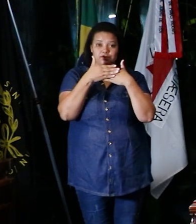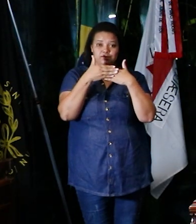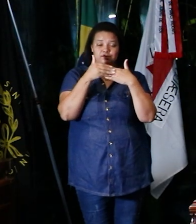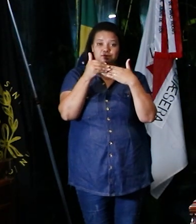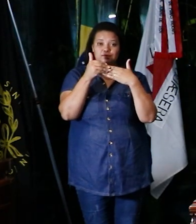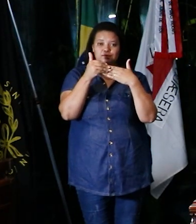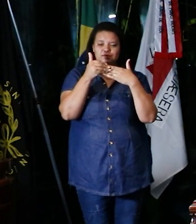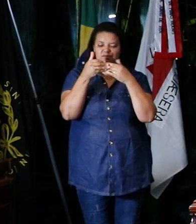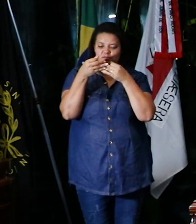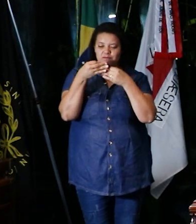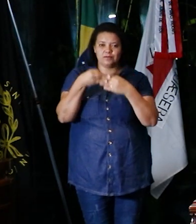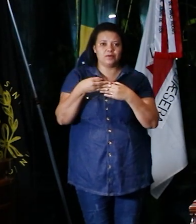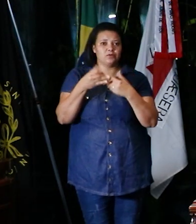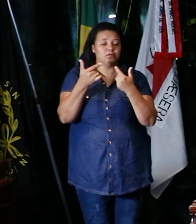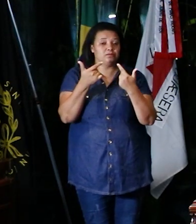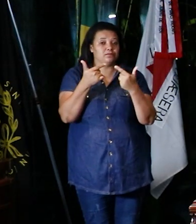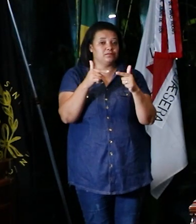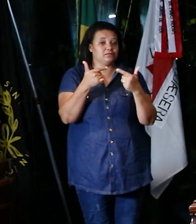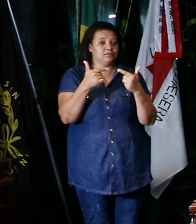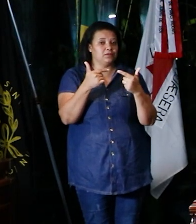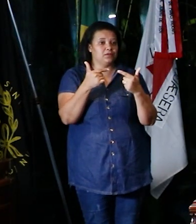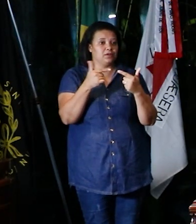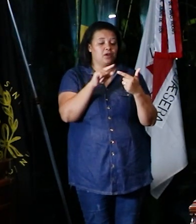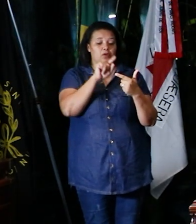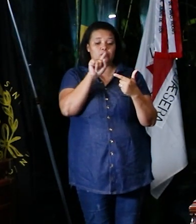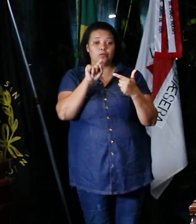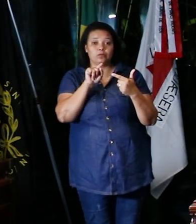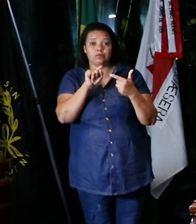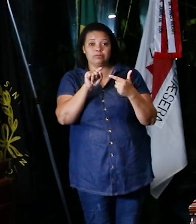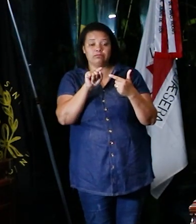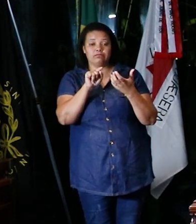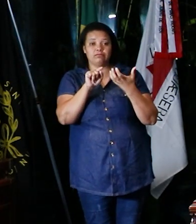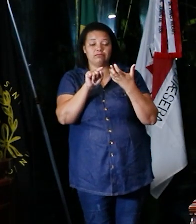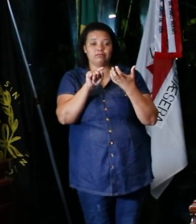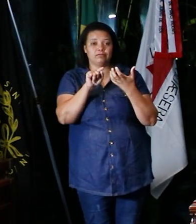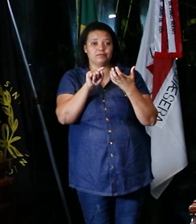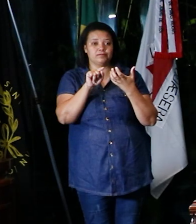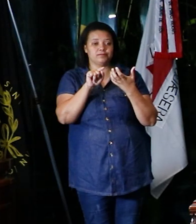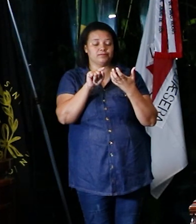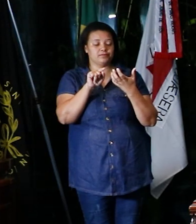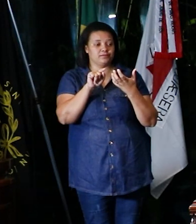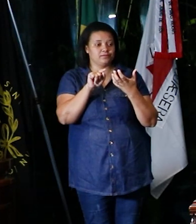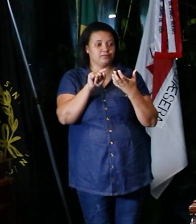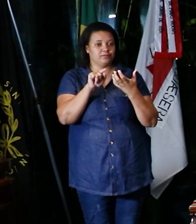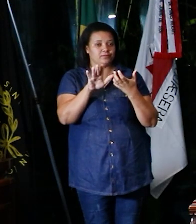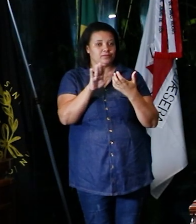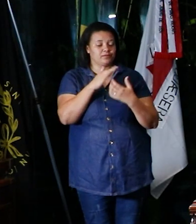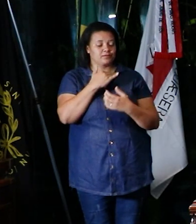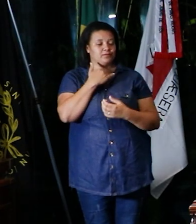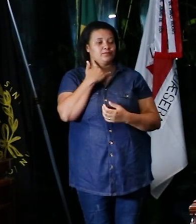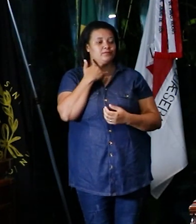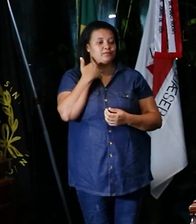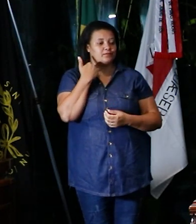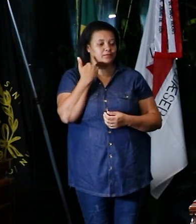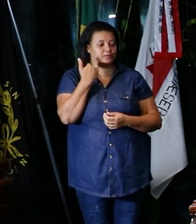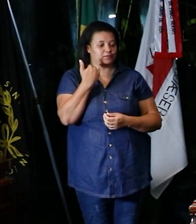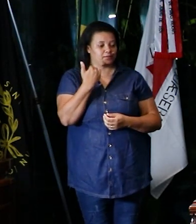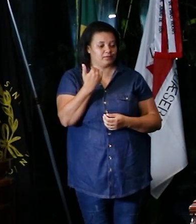muita convicção, o que é inconsolável de ofício. A morte